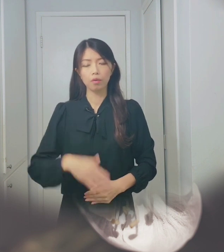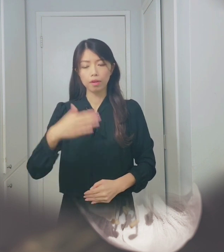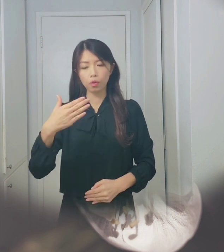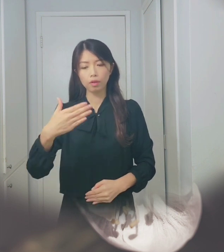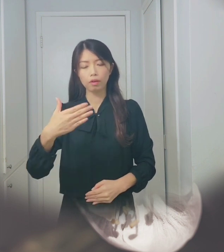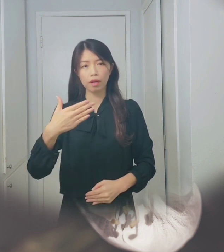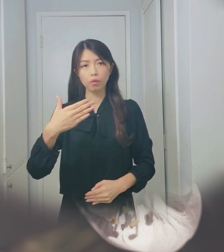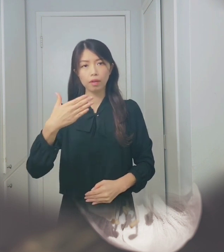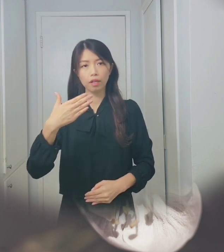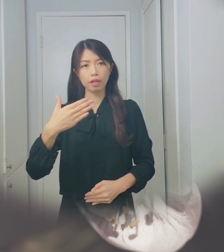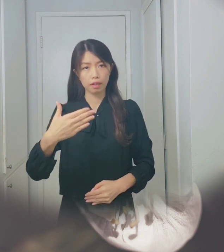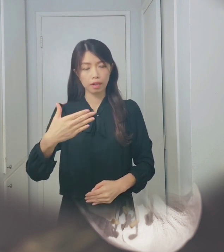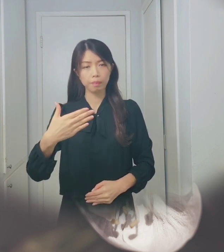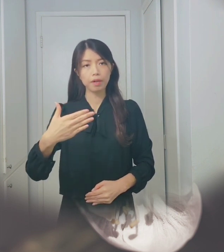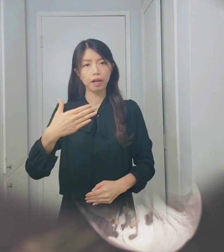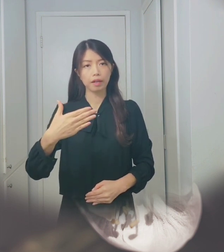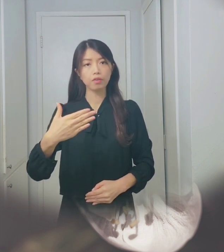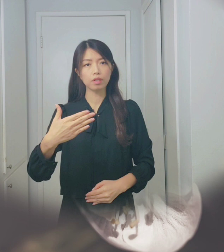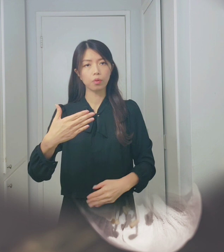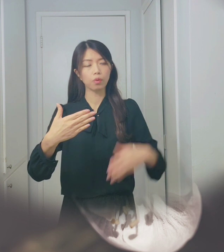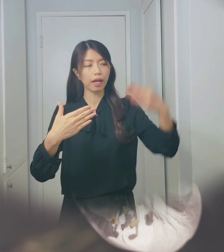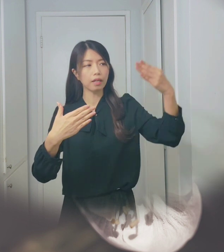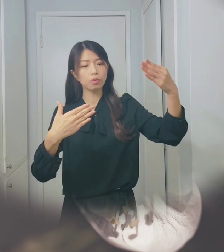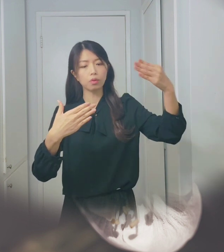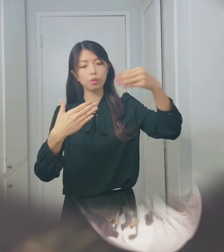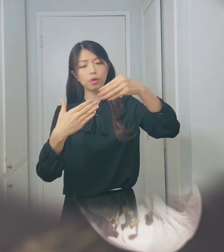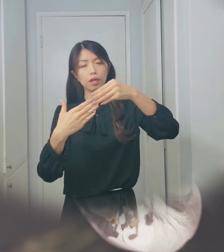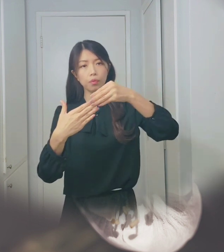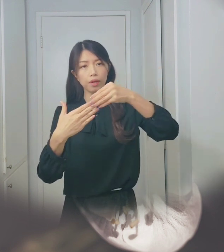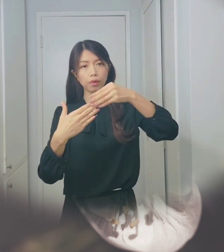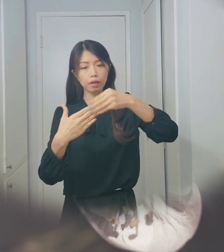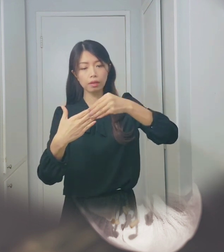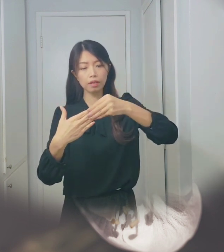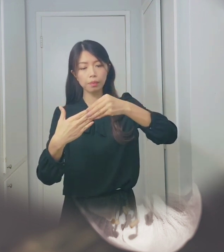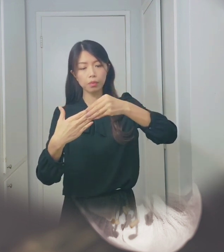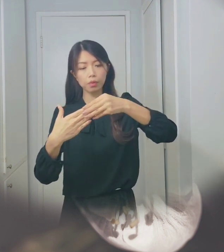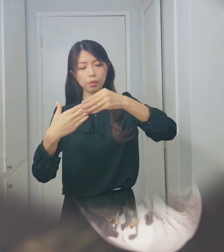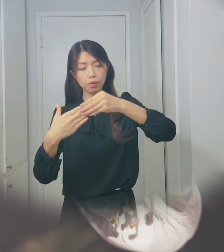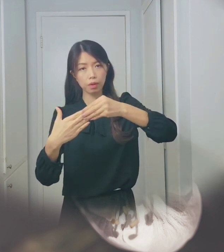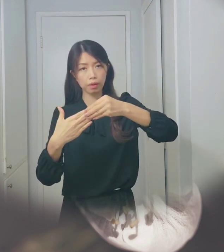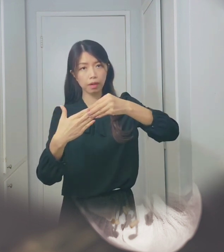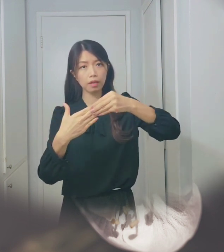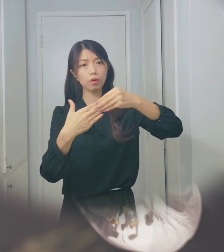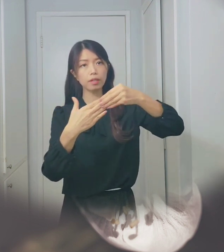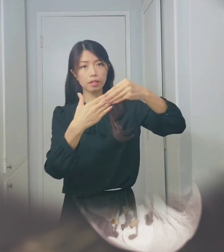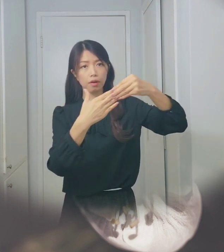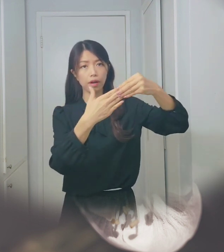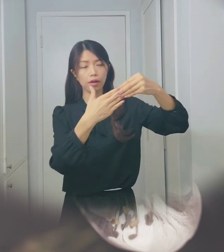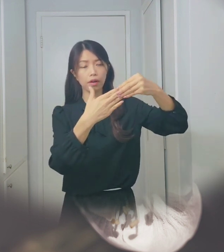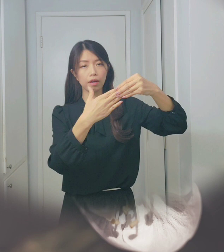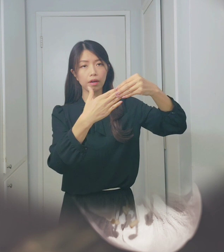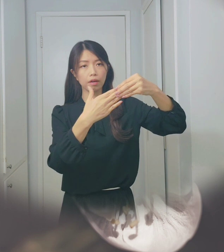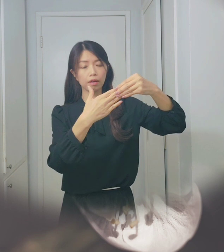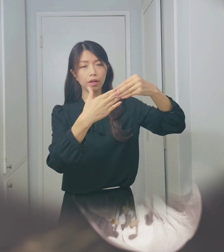수어는요. 왼손은 이렇게 손등이 앞을 향하게 해주시고 다른 손으로 이 왼손의 끝을 잡고 이렇게 끌고 가시는